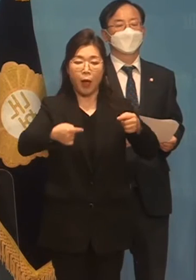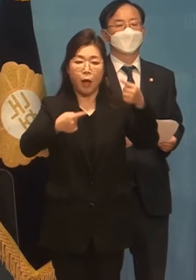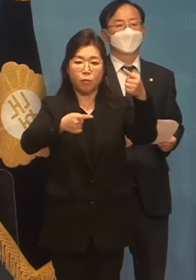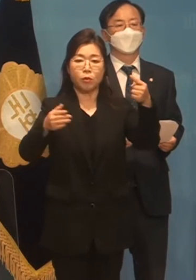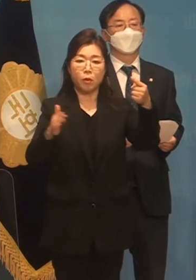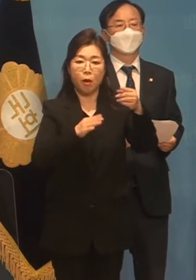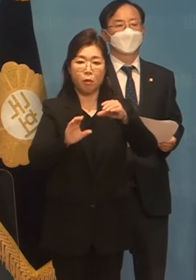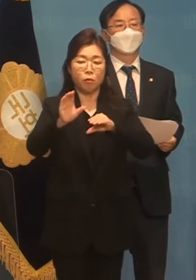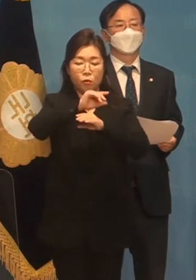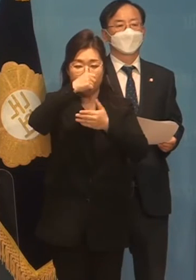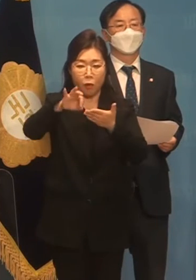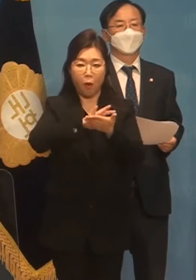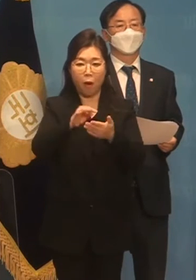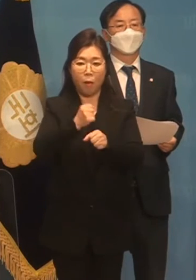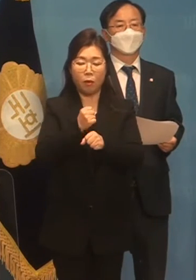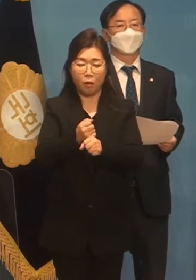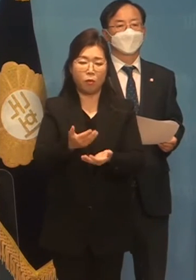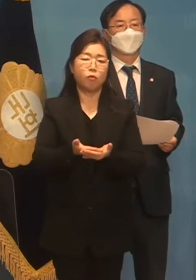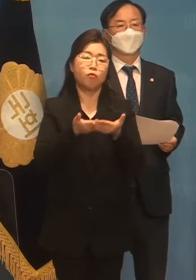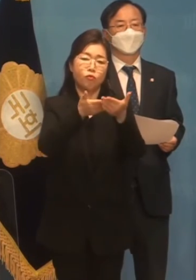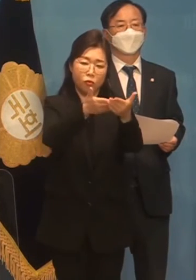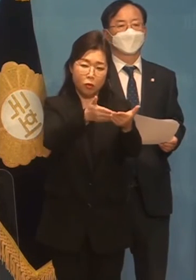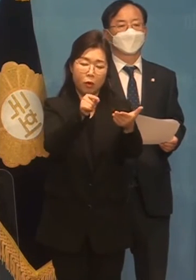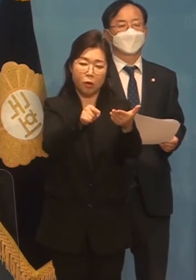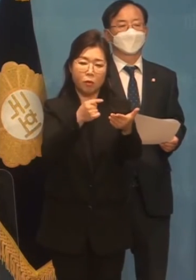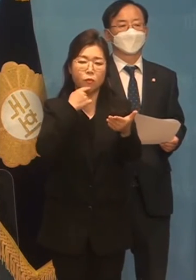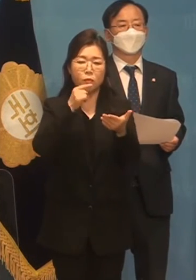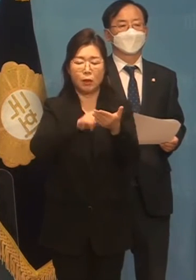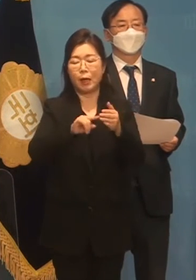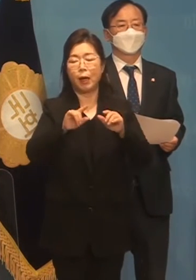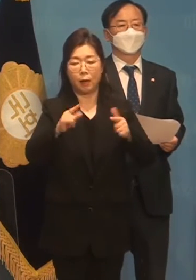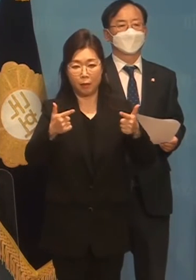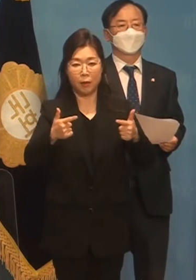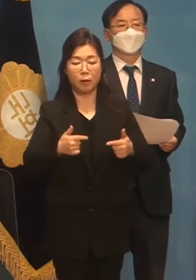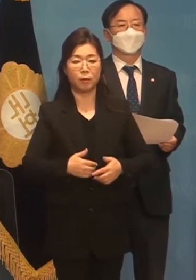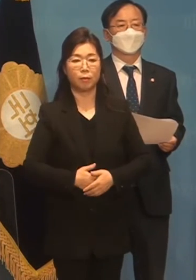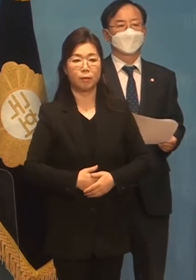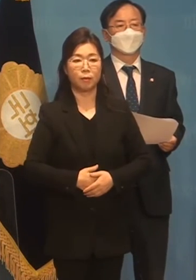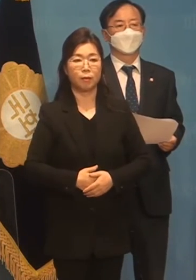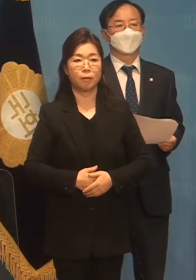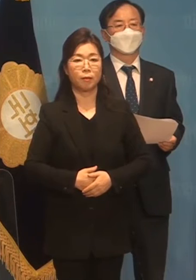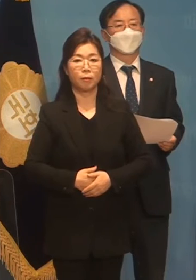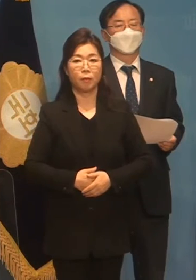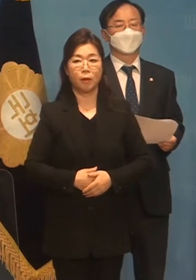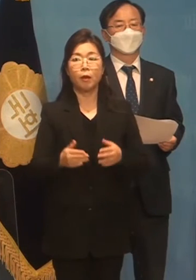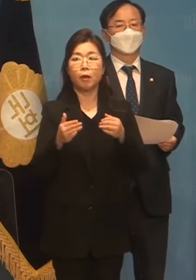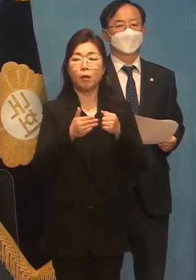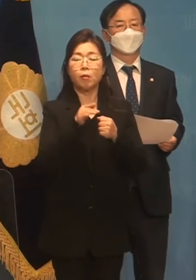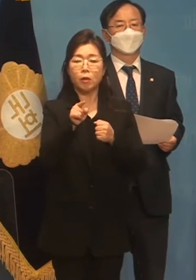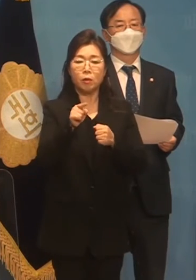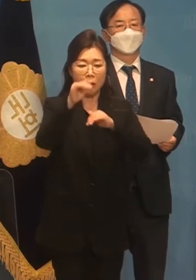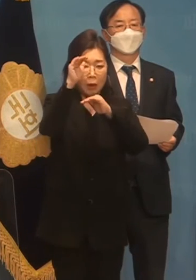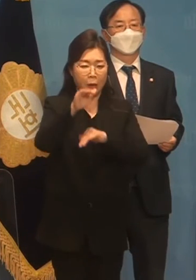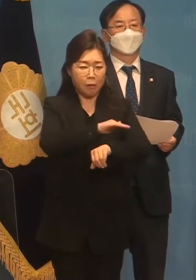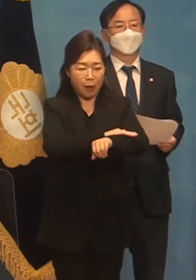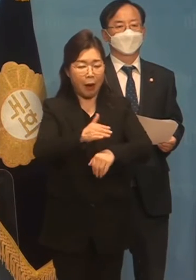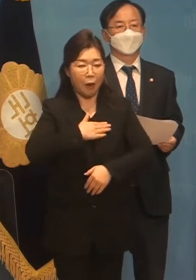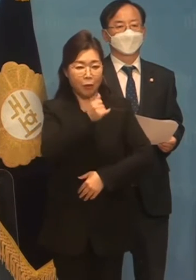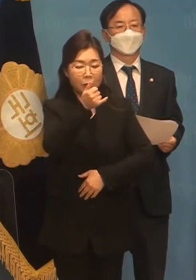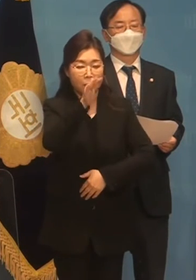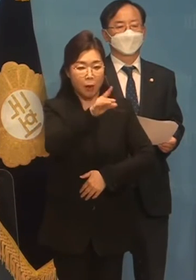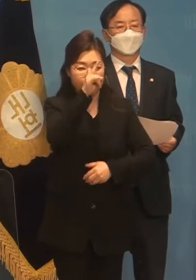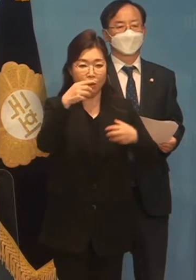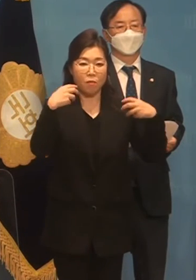백두에 추경안을 편성해 제출하는 것은 쉽지 않은 일입니다. 이를 모르기 없는 야당이